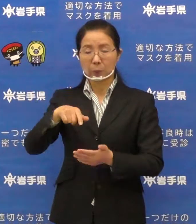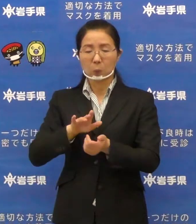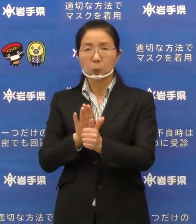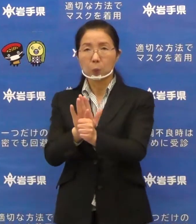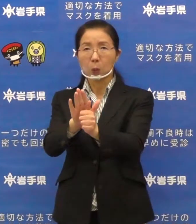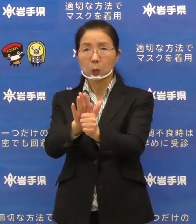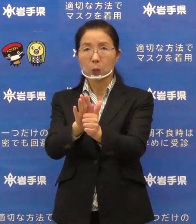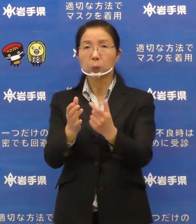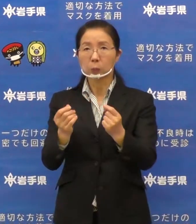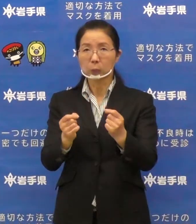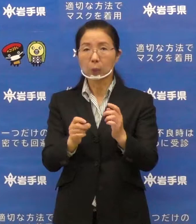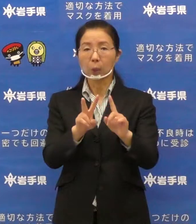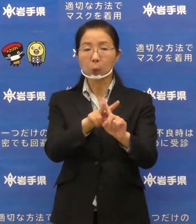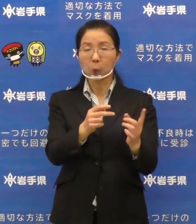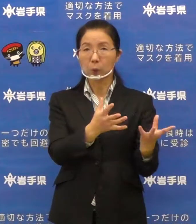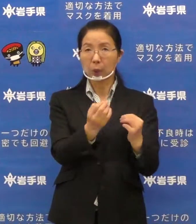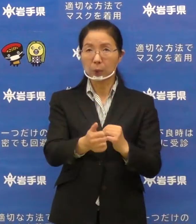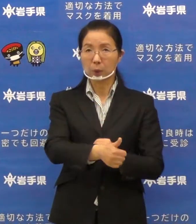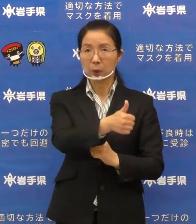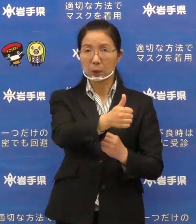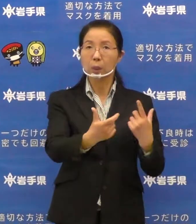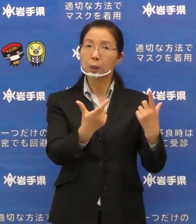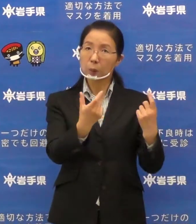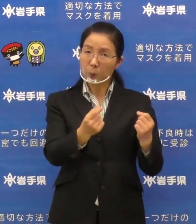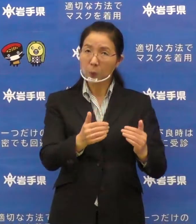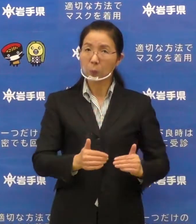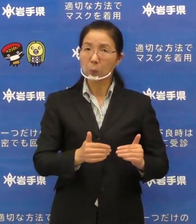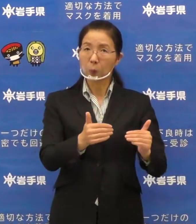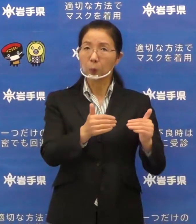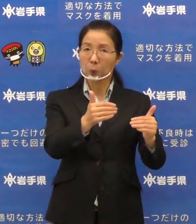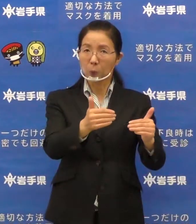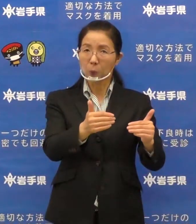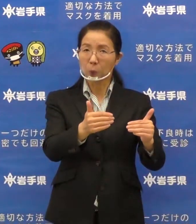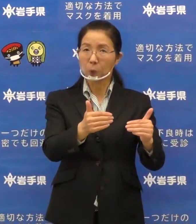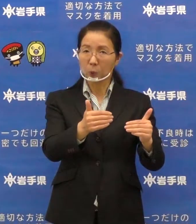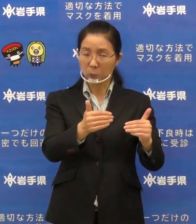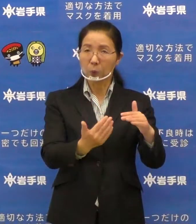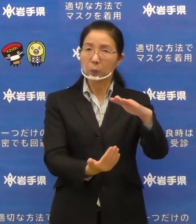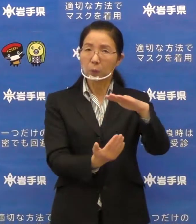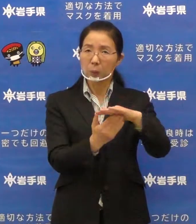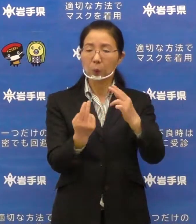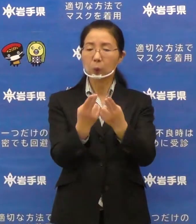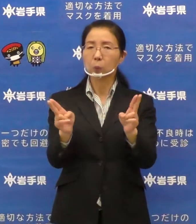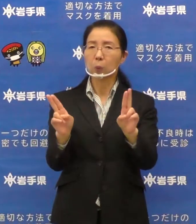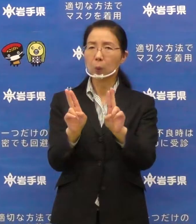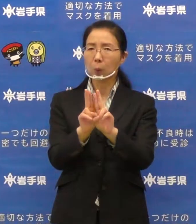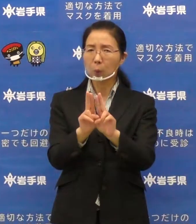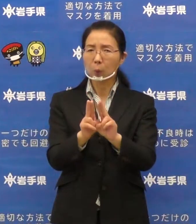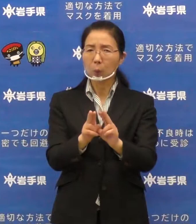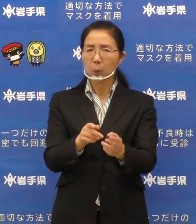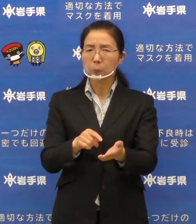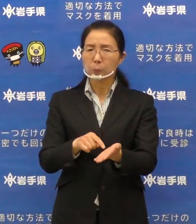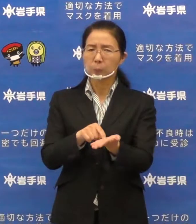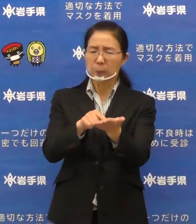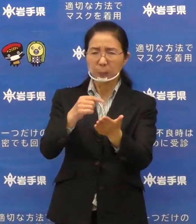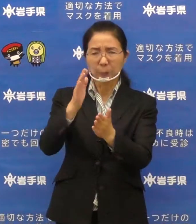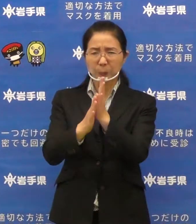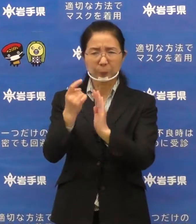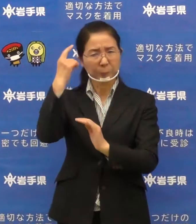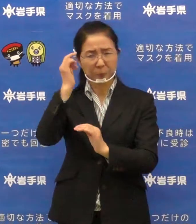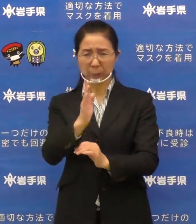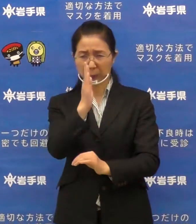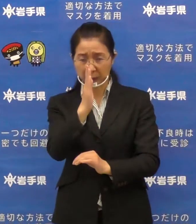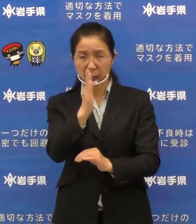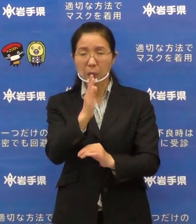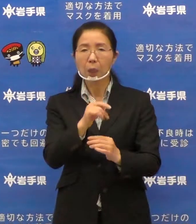沢代表も継続して、承服できないと最高党本部に求めていました。まあ、それを受けての党本部の